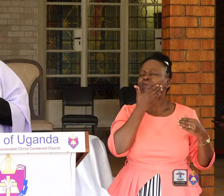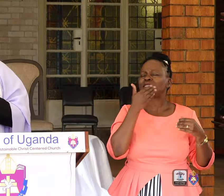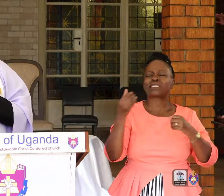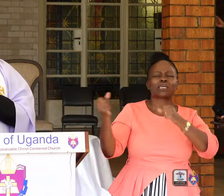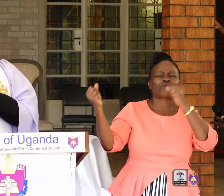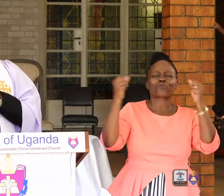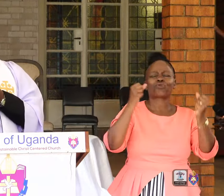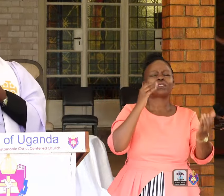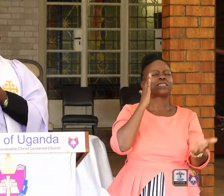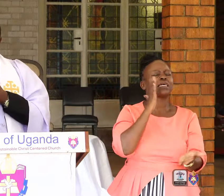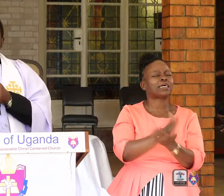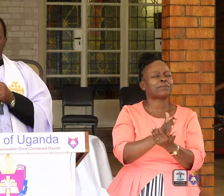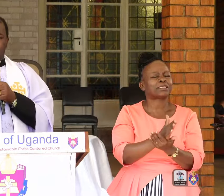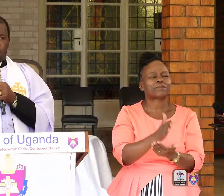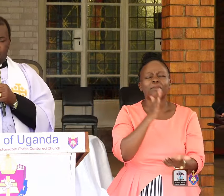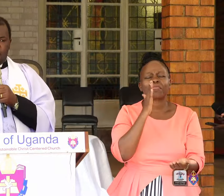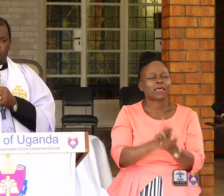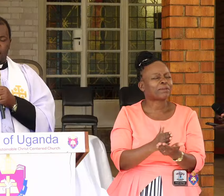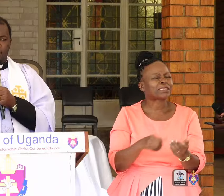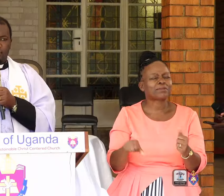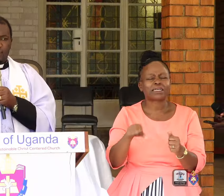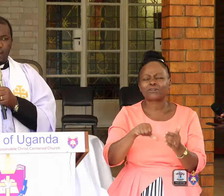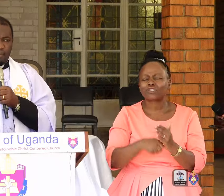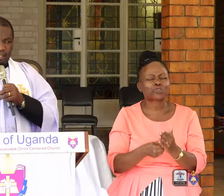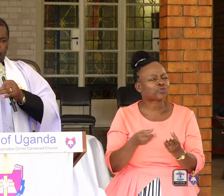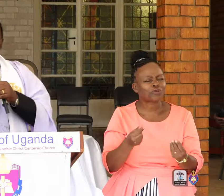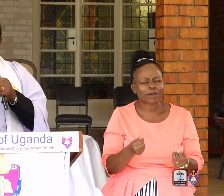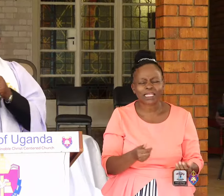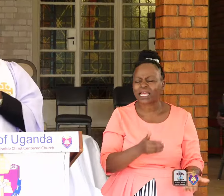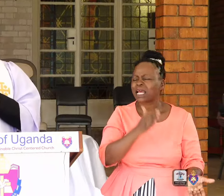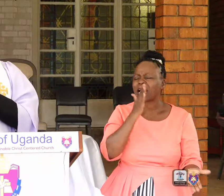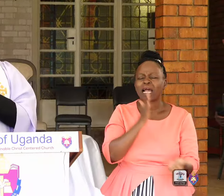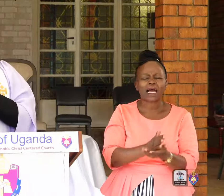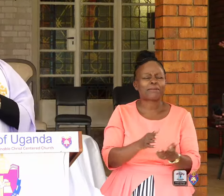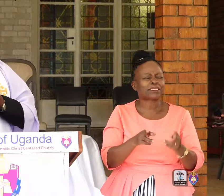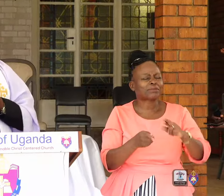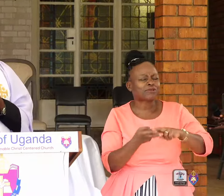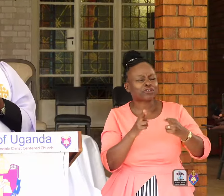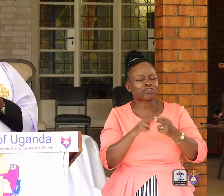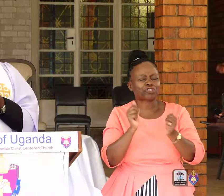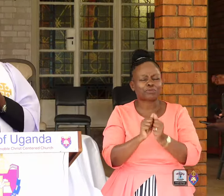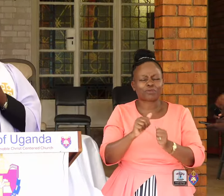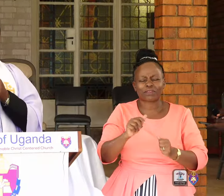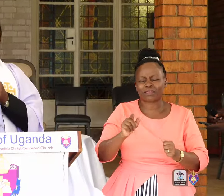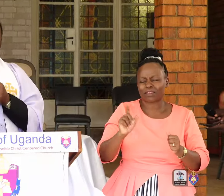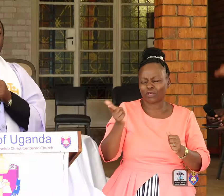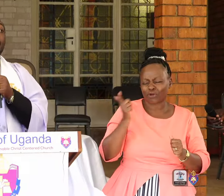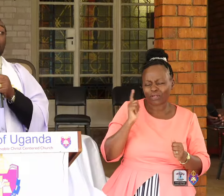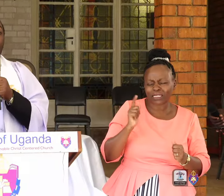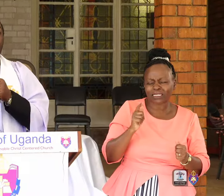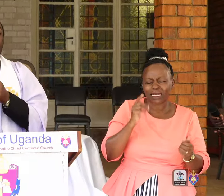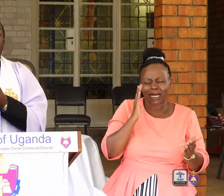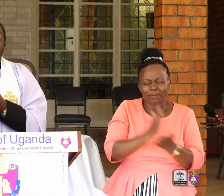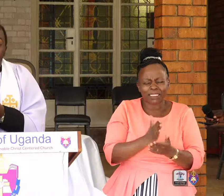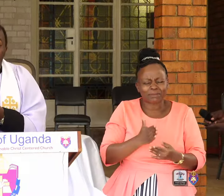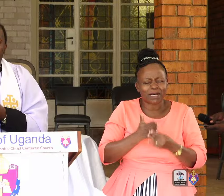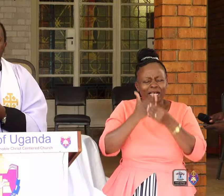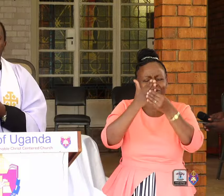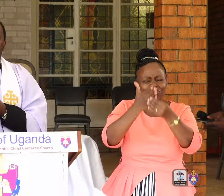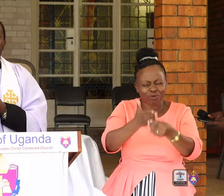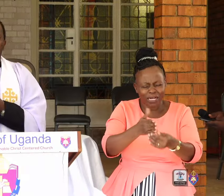amazima. Amazima kubyensimbi. Amazima kunkolagana ne bannaffe. Amazima agatutwala mu